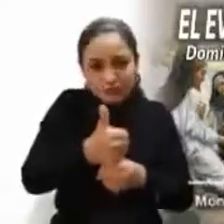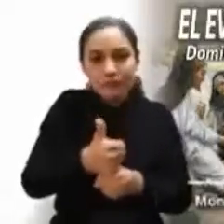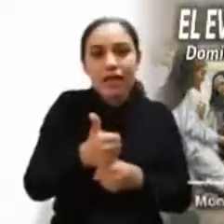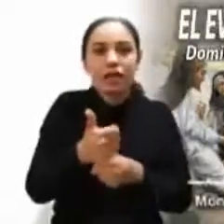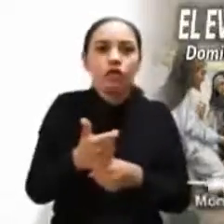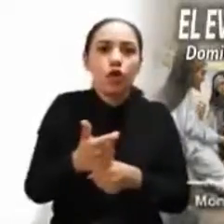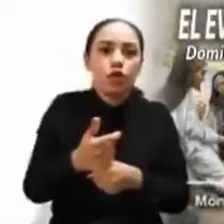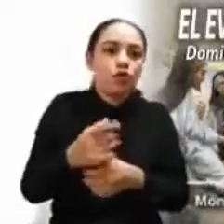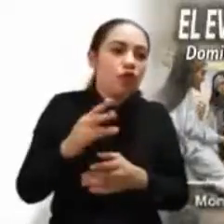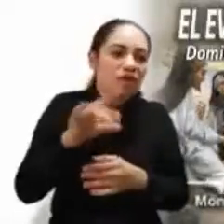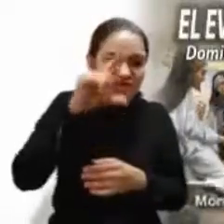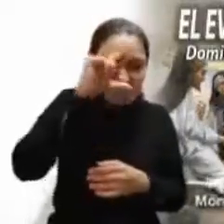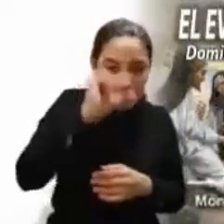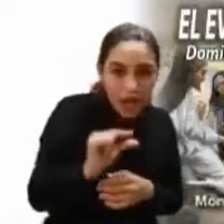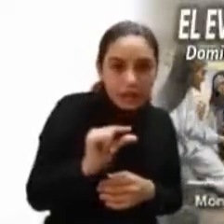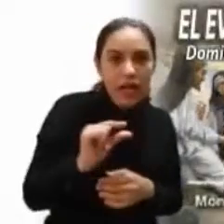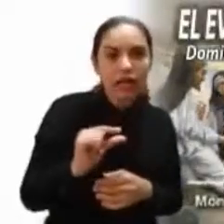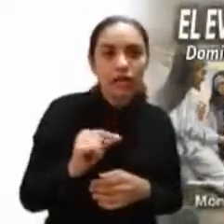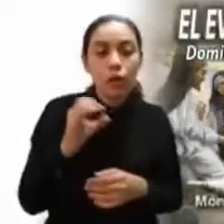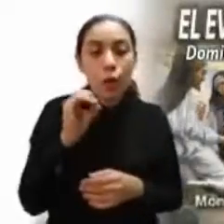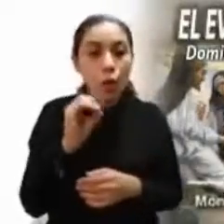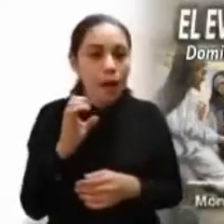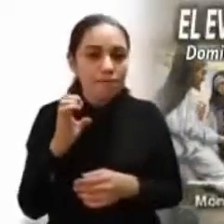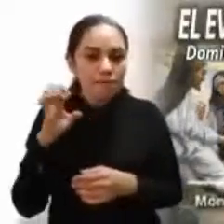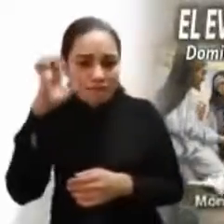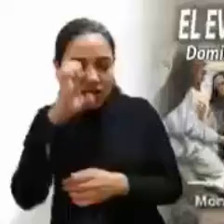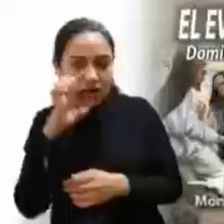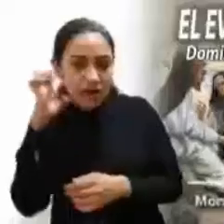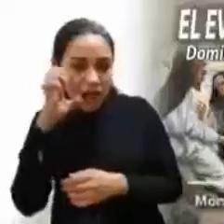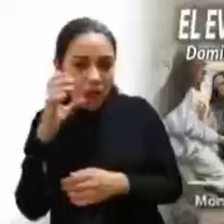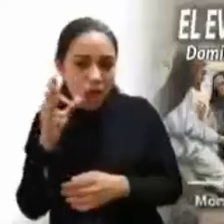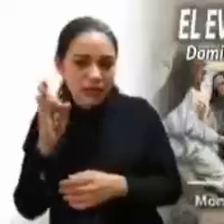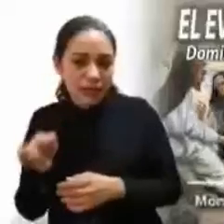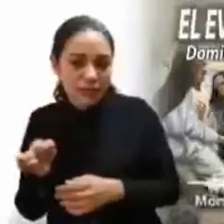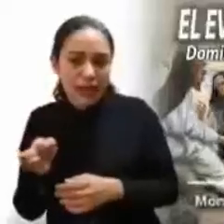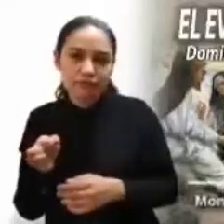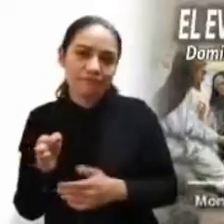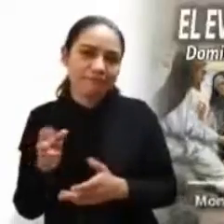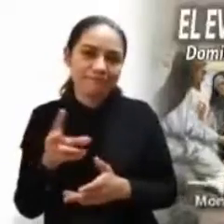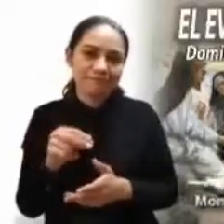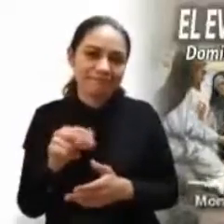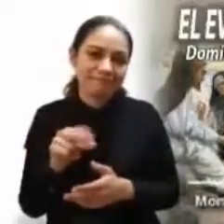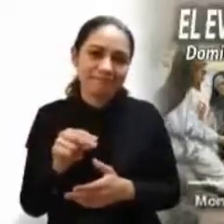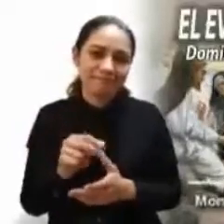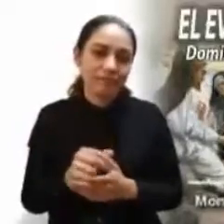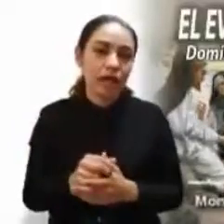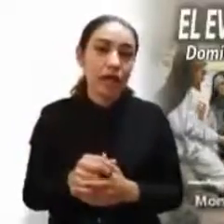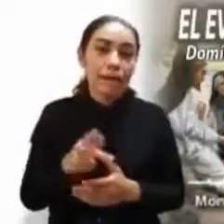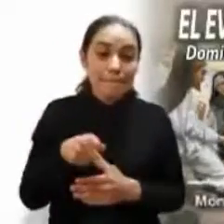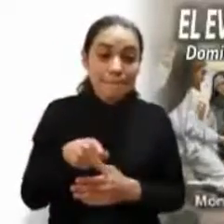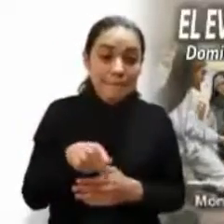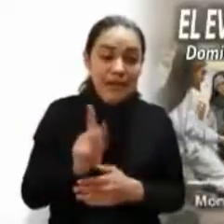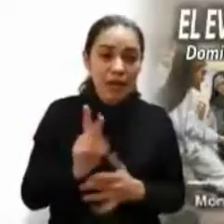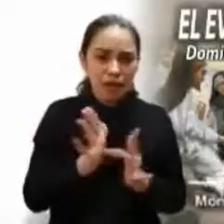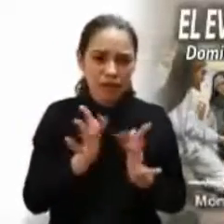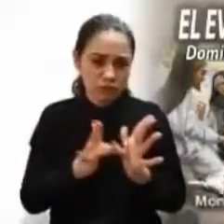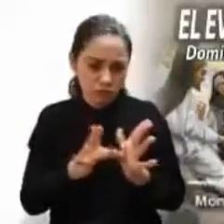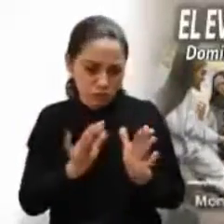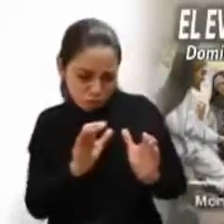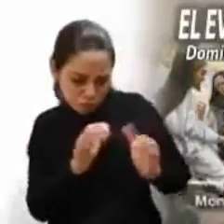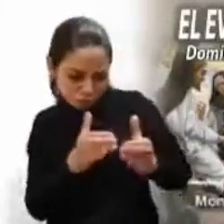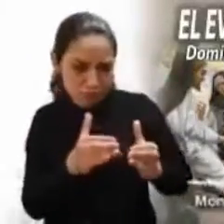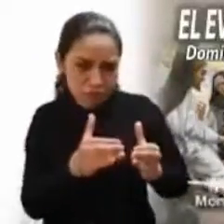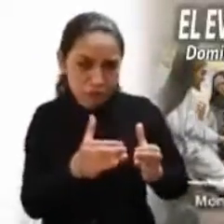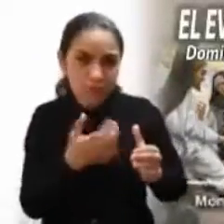caídas y fracasos por el Evangelio. Jesús no se deja encasillar en estos